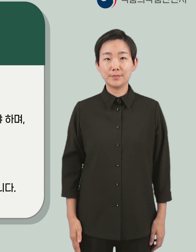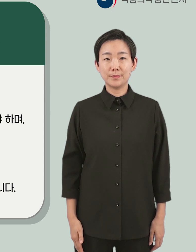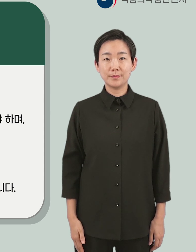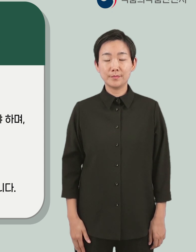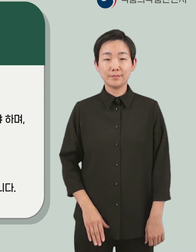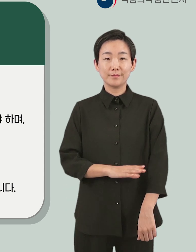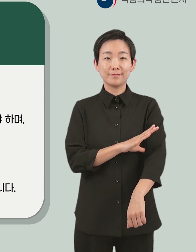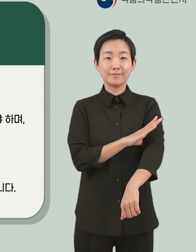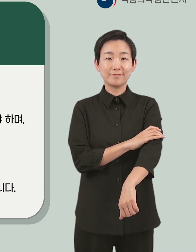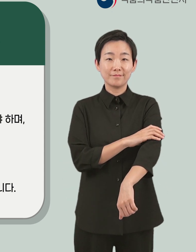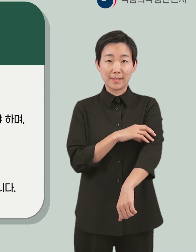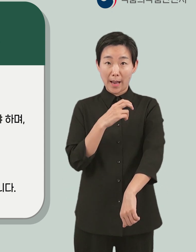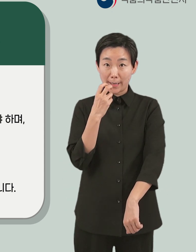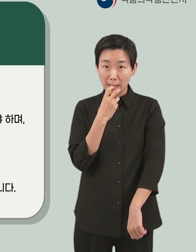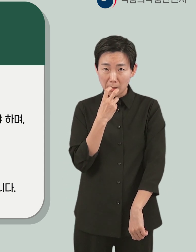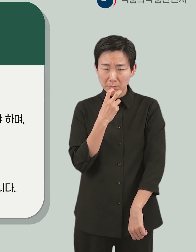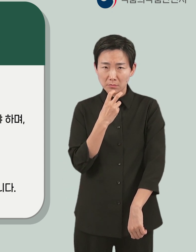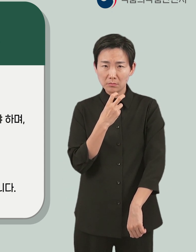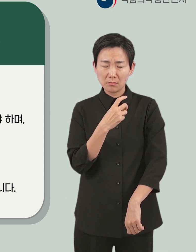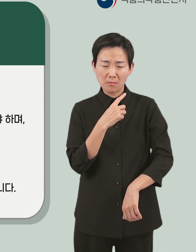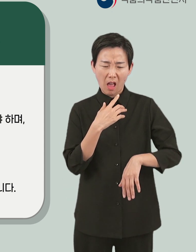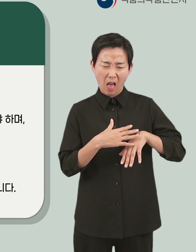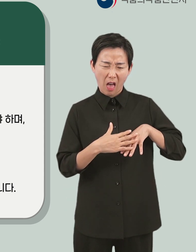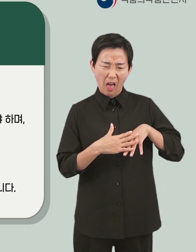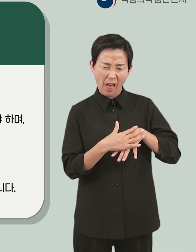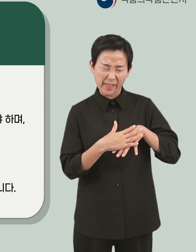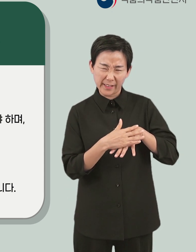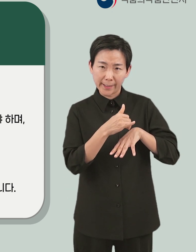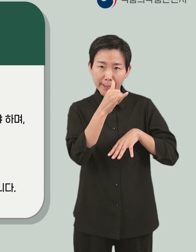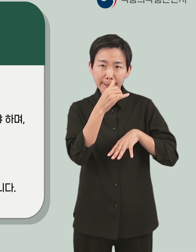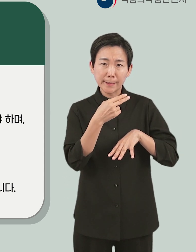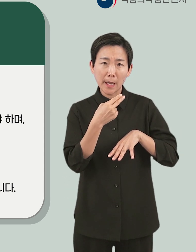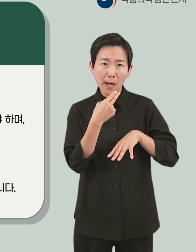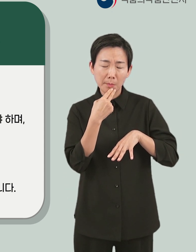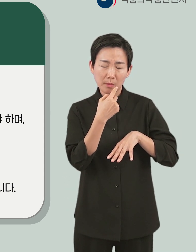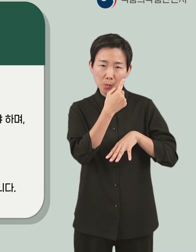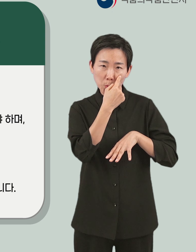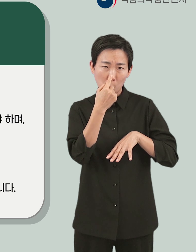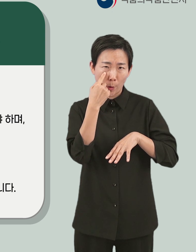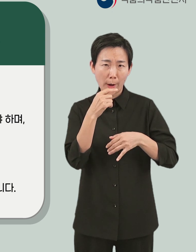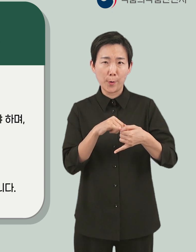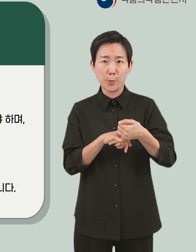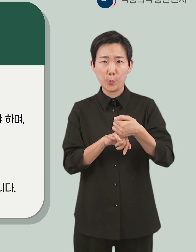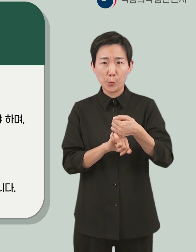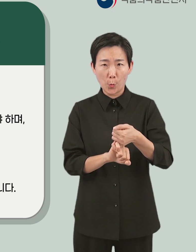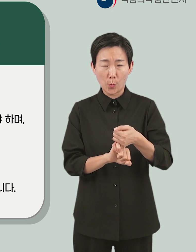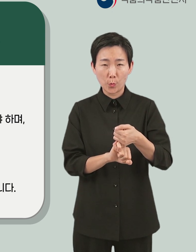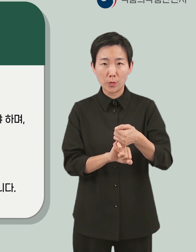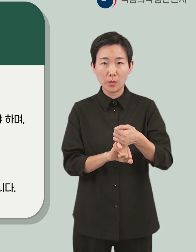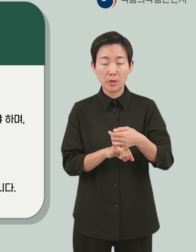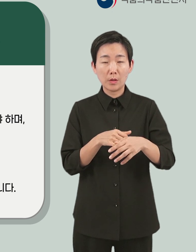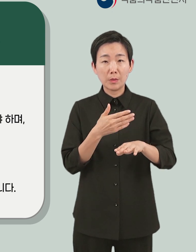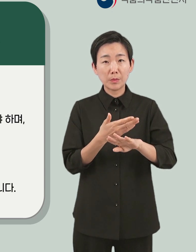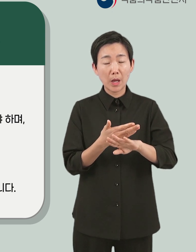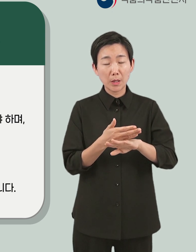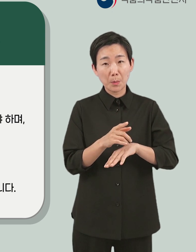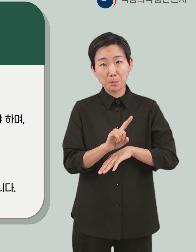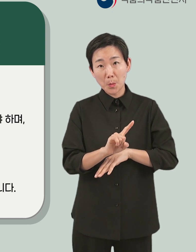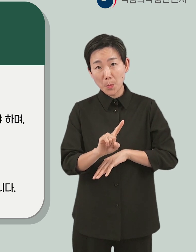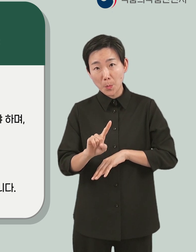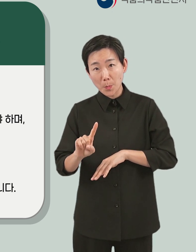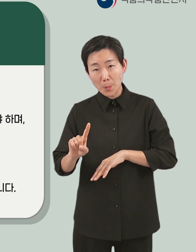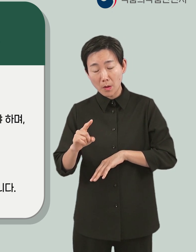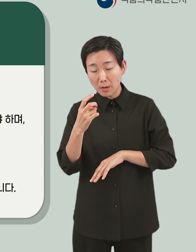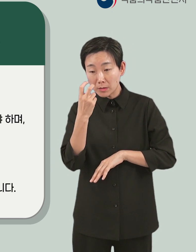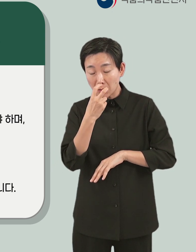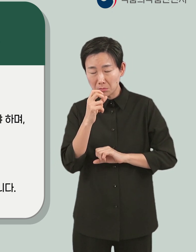시 혈액순환을 방해하지 않는지 반드시 확인해야 하며 다른 의료 전기 장비와 동시에 사용하지 않습니다. 정확한